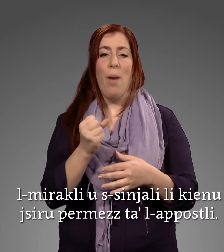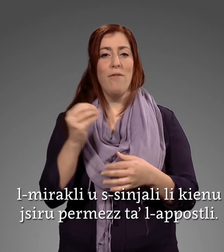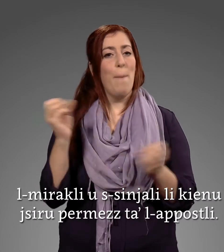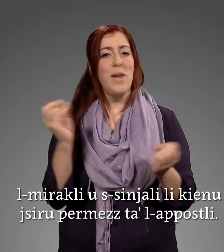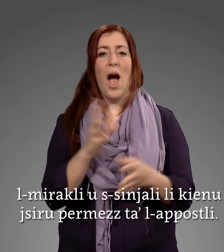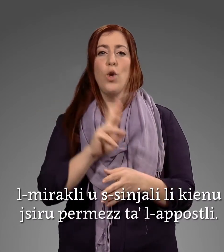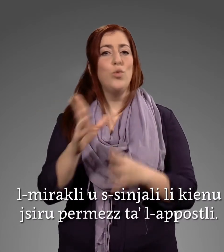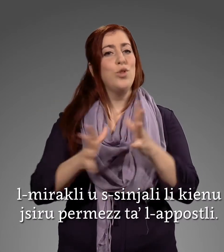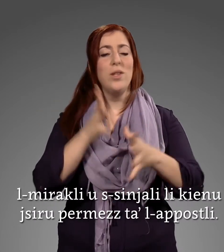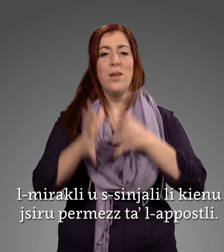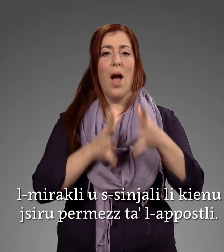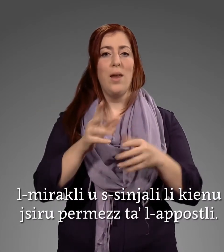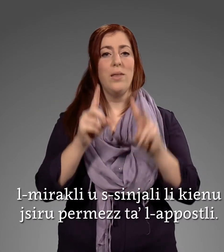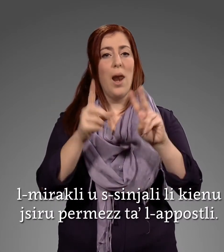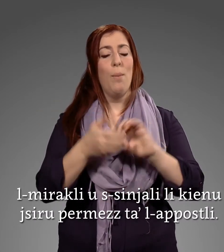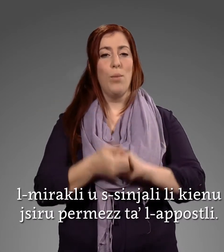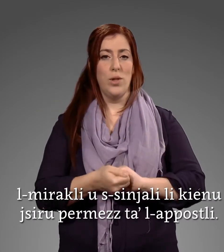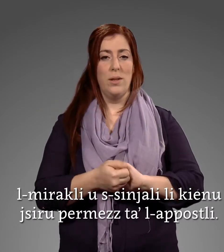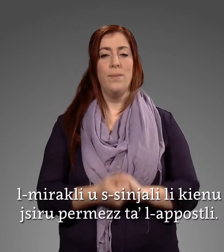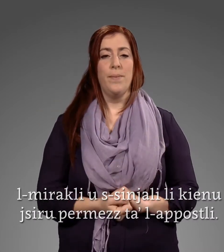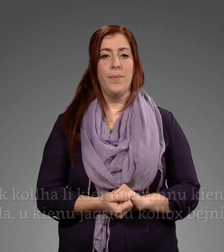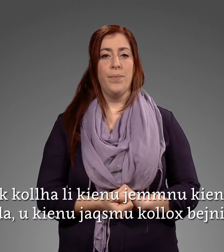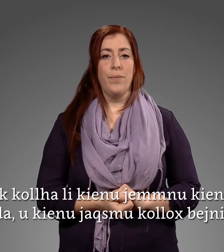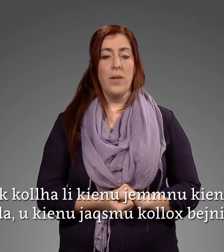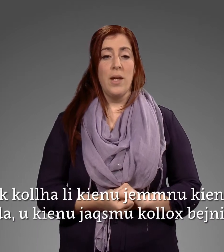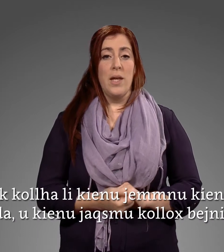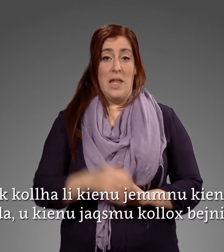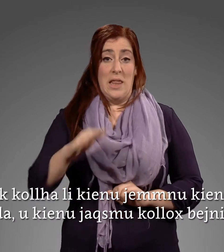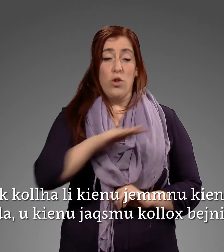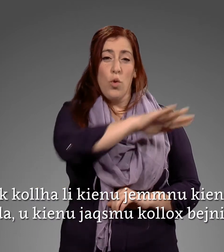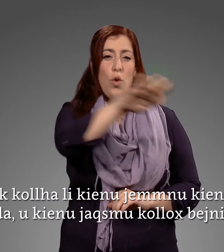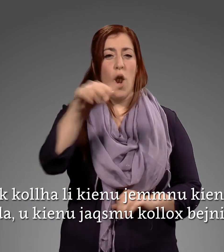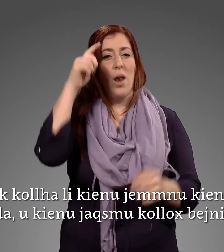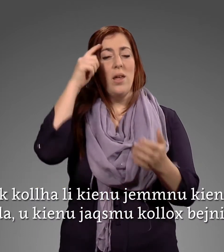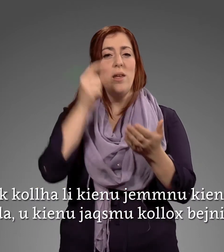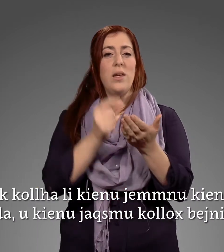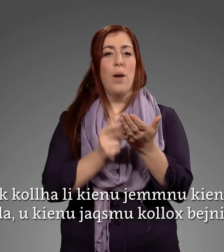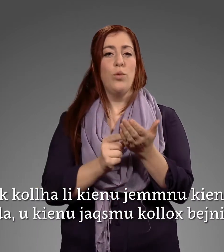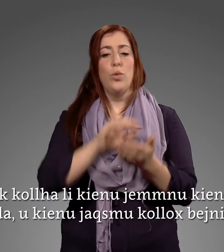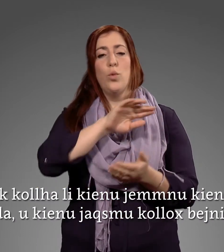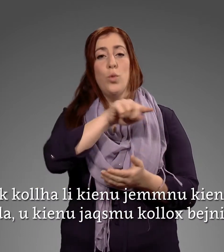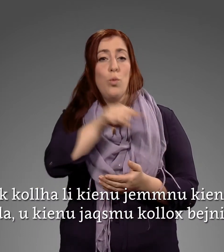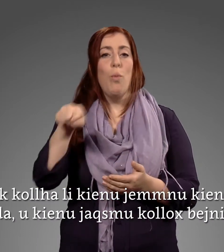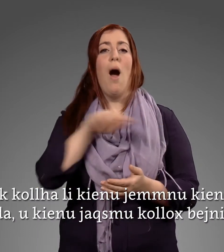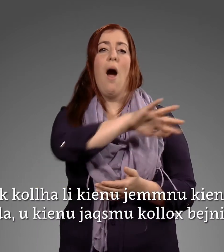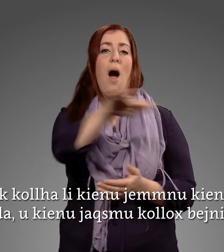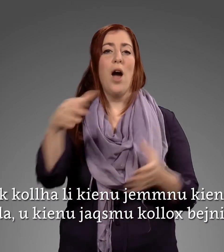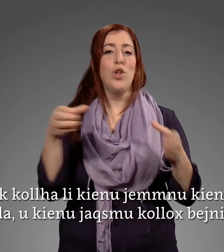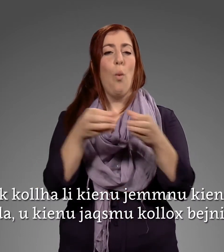jsiru permezz tal-Apostli. Dawk kollha li kienu jemnu kienu ħaġa waħda. U kienu